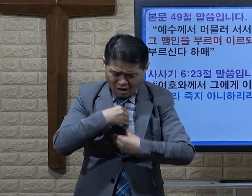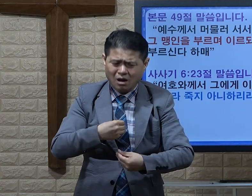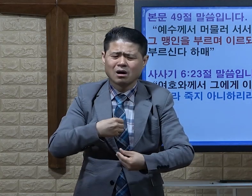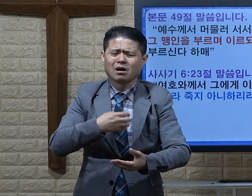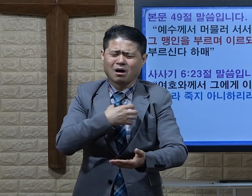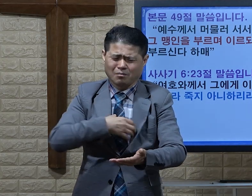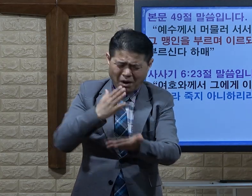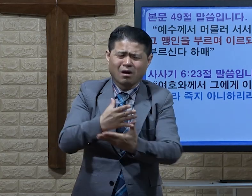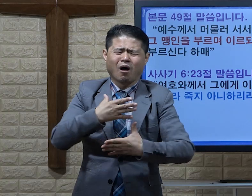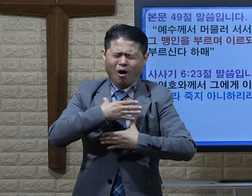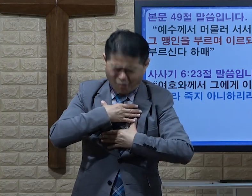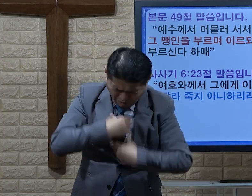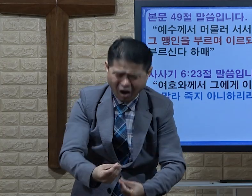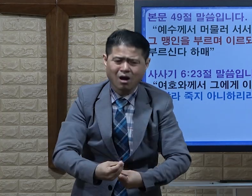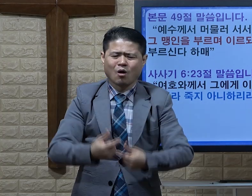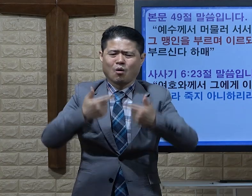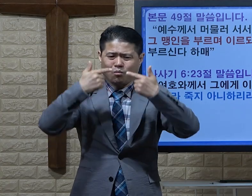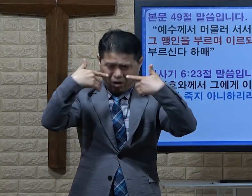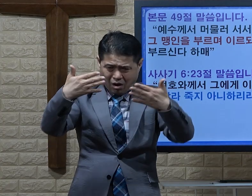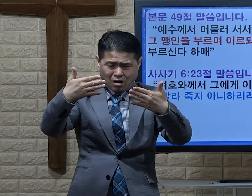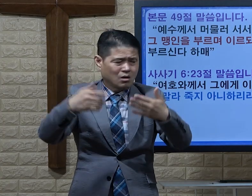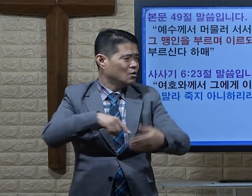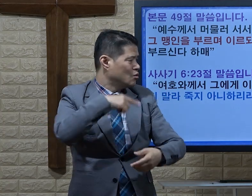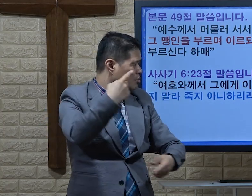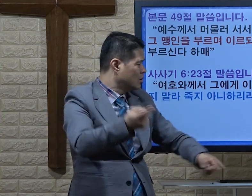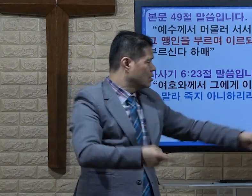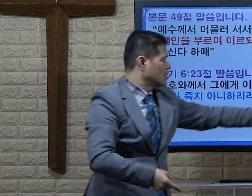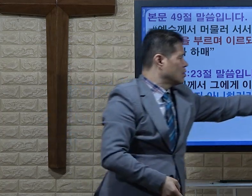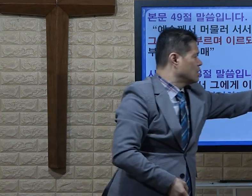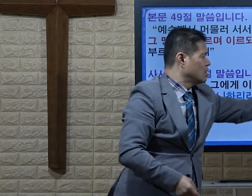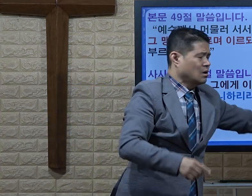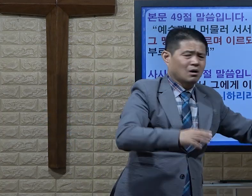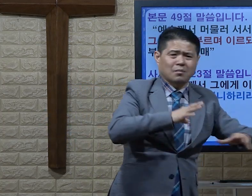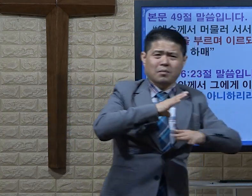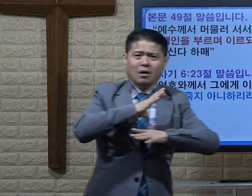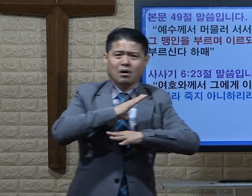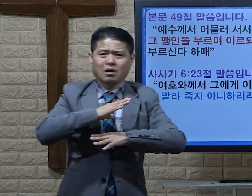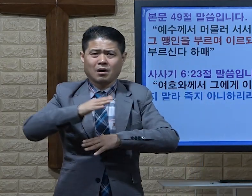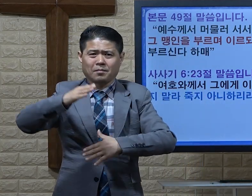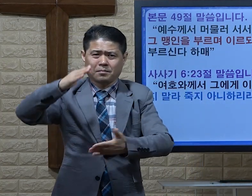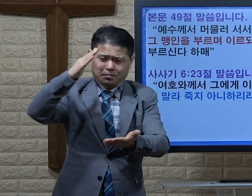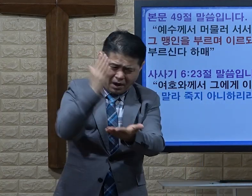제발 두려워하지 말고 안심하라. 두려워 말라.